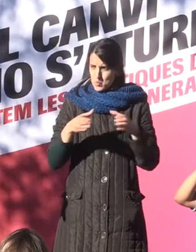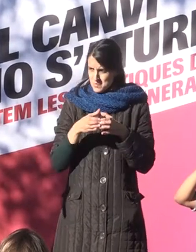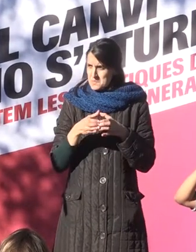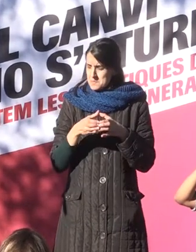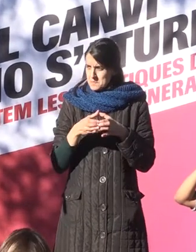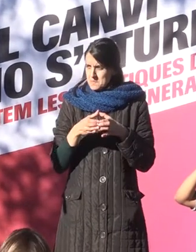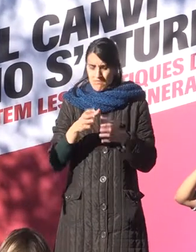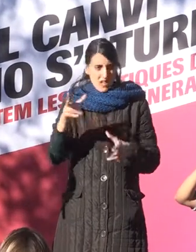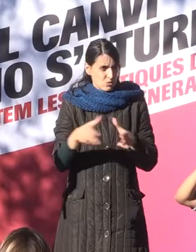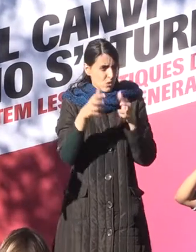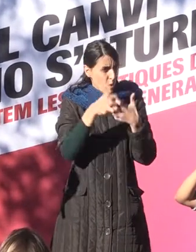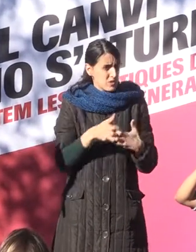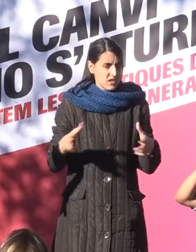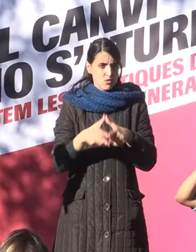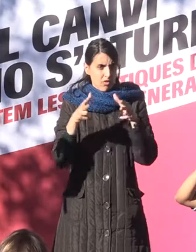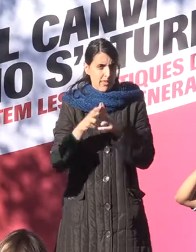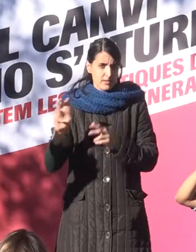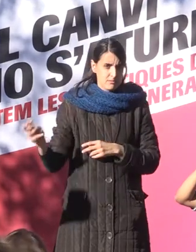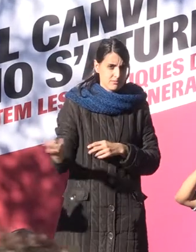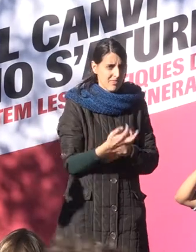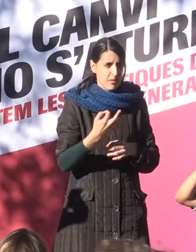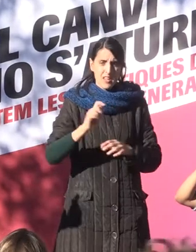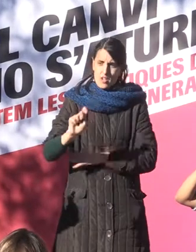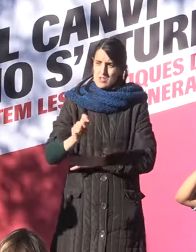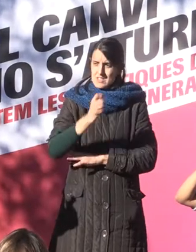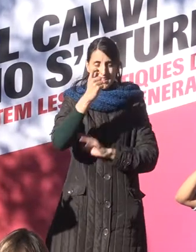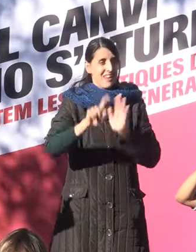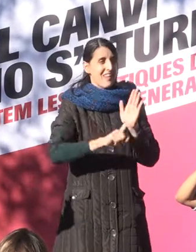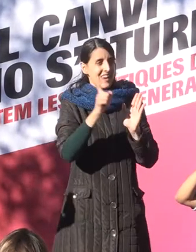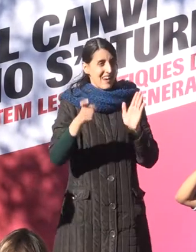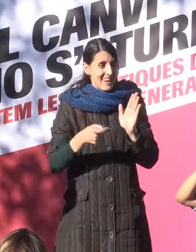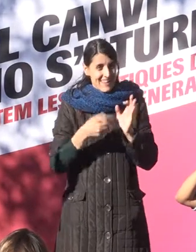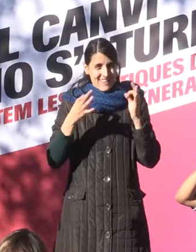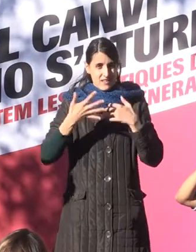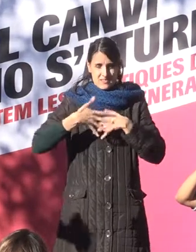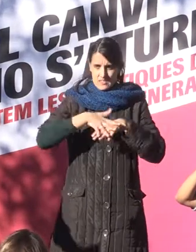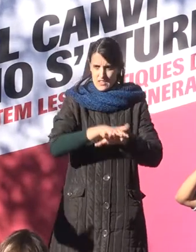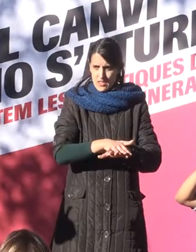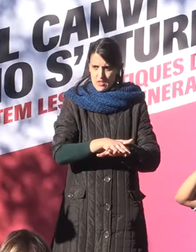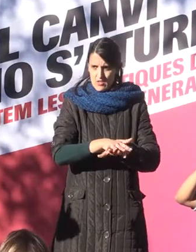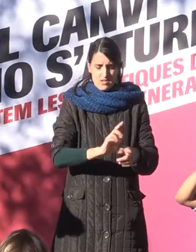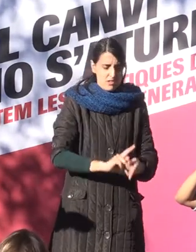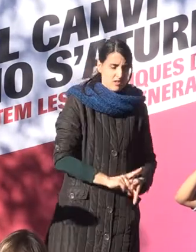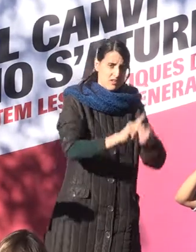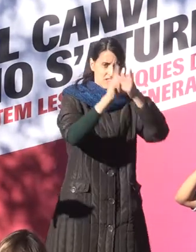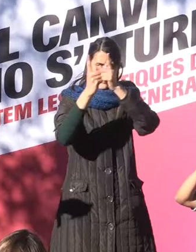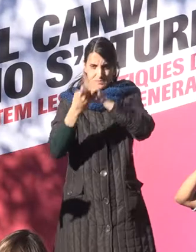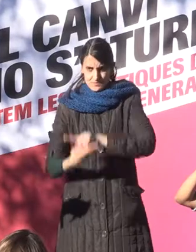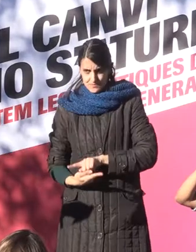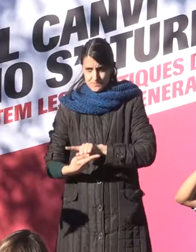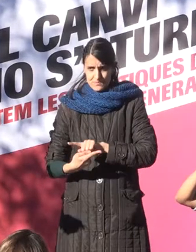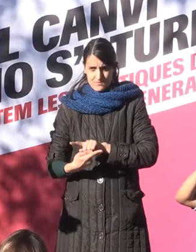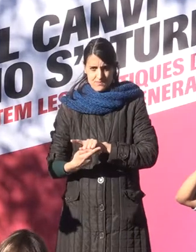vivimos tenemos que conseguir que esa esas luchas y esas leyes que se hacen para la integración hagan una transición hacia